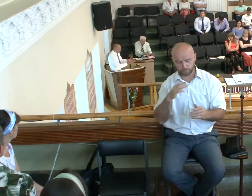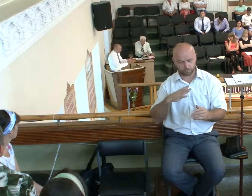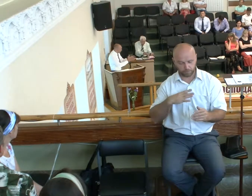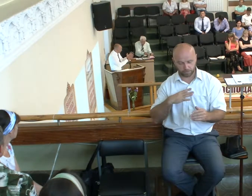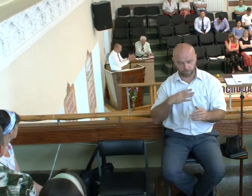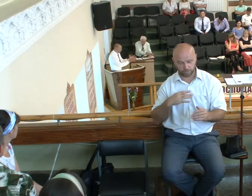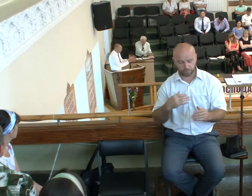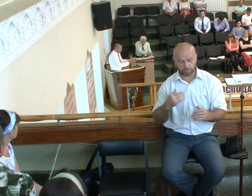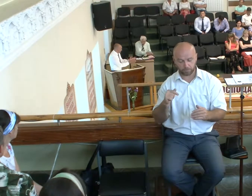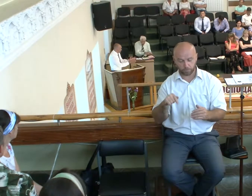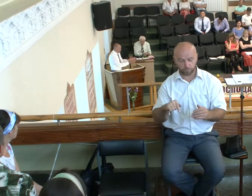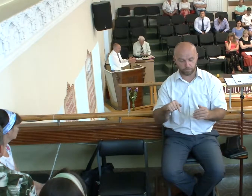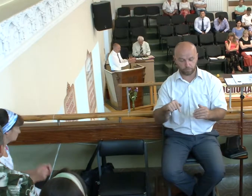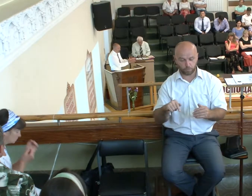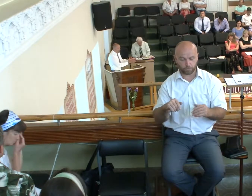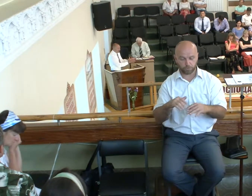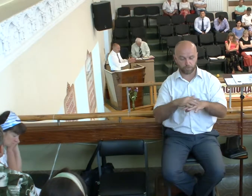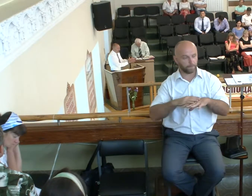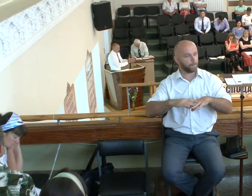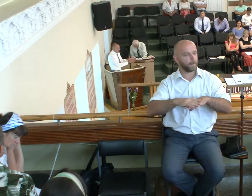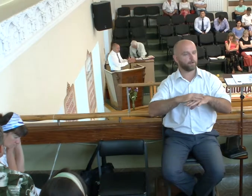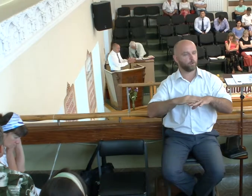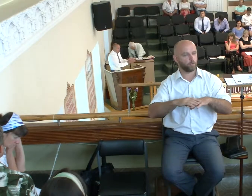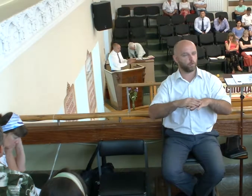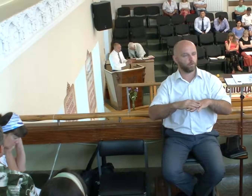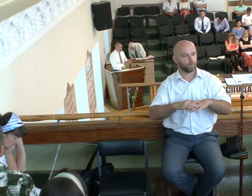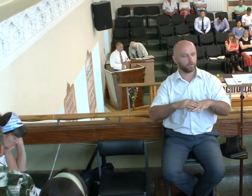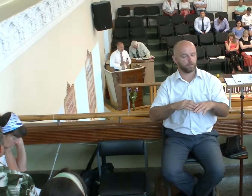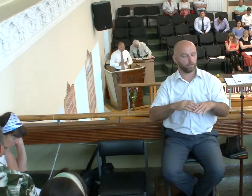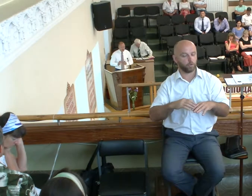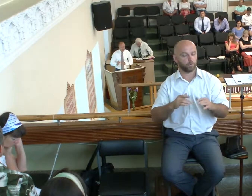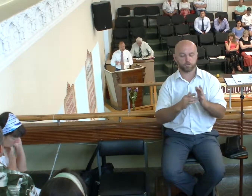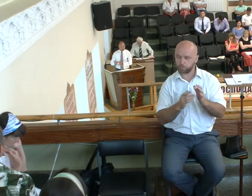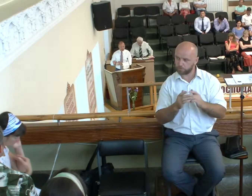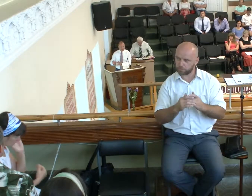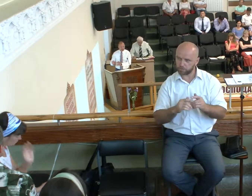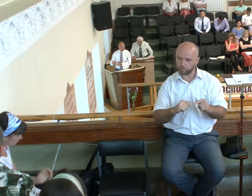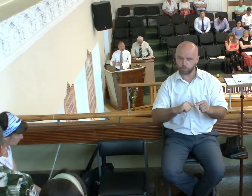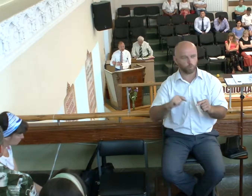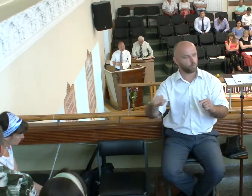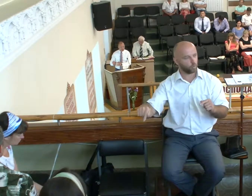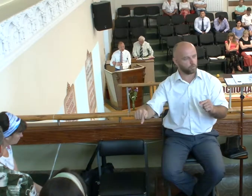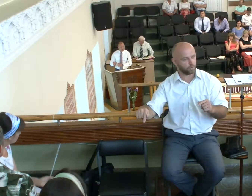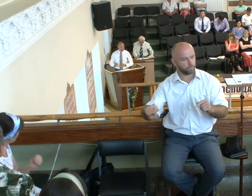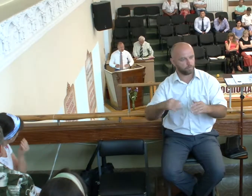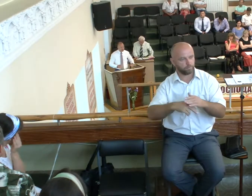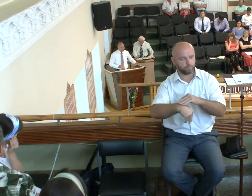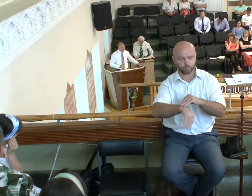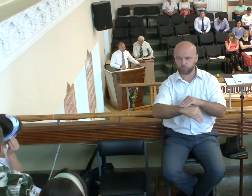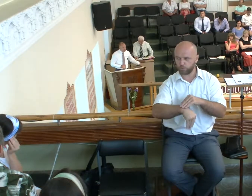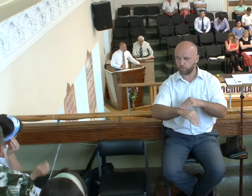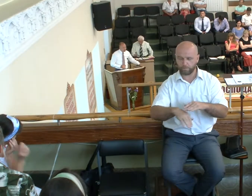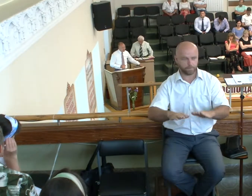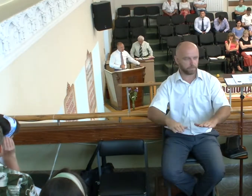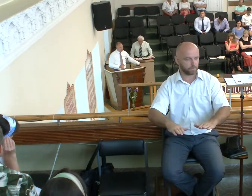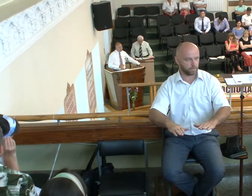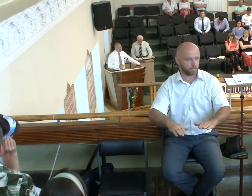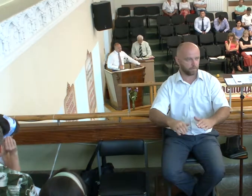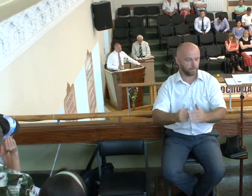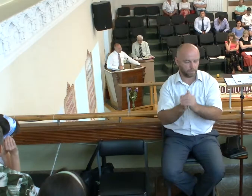них пришел, вот эта толпа людей. Но он уходит в пустынное место и там молится. Потому